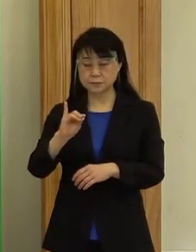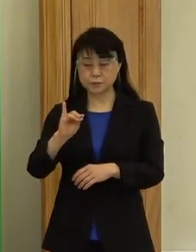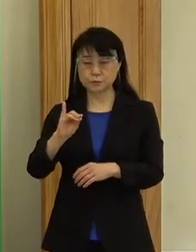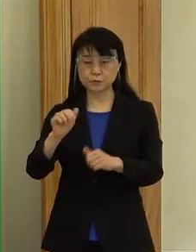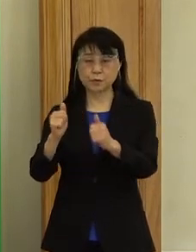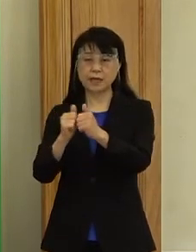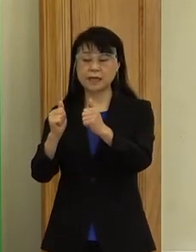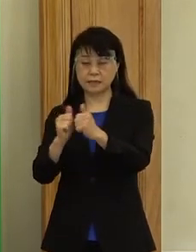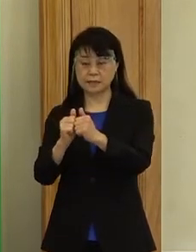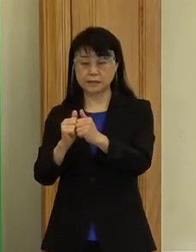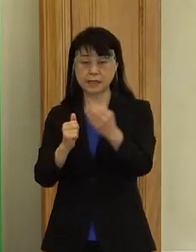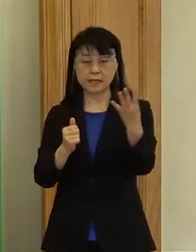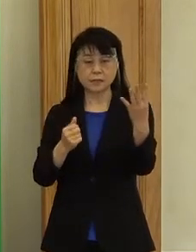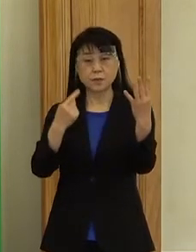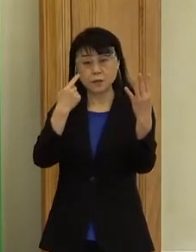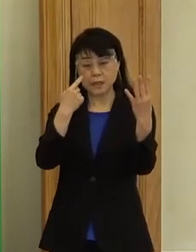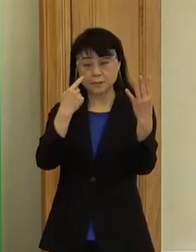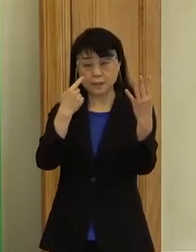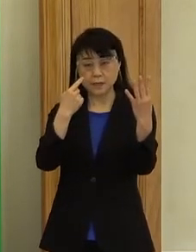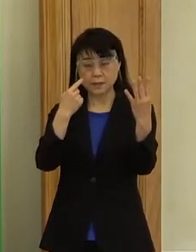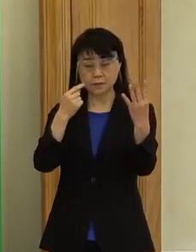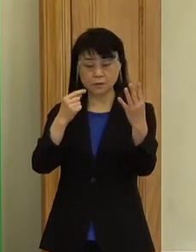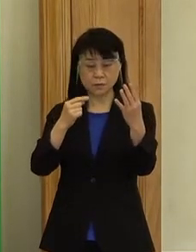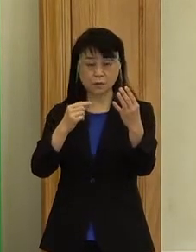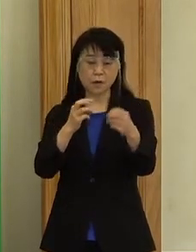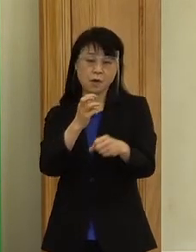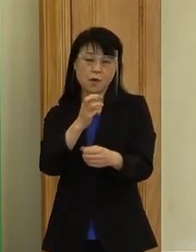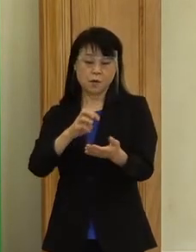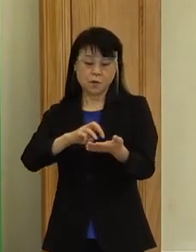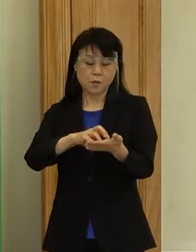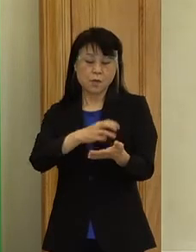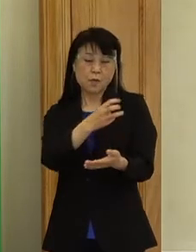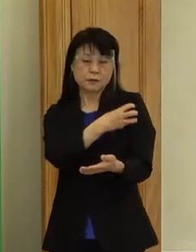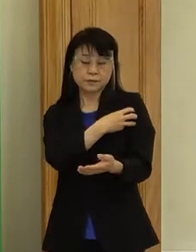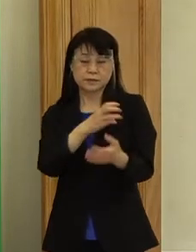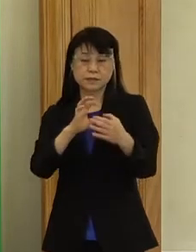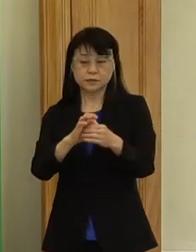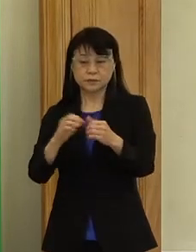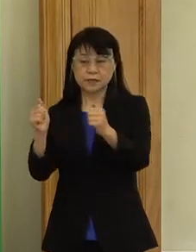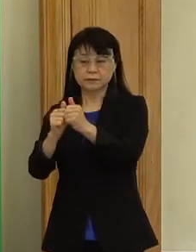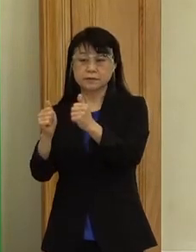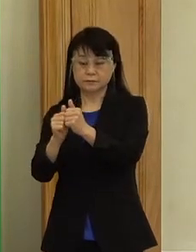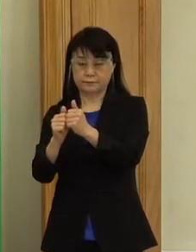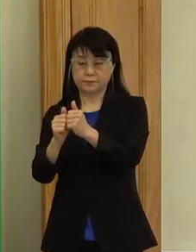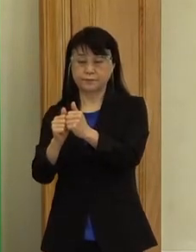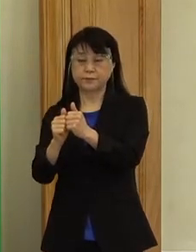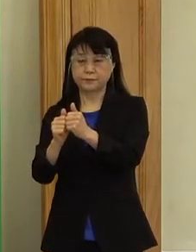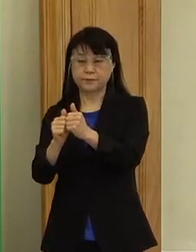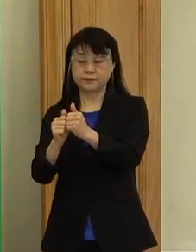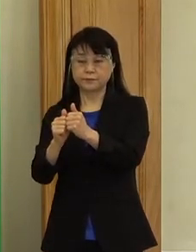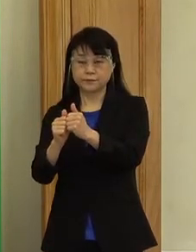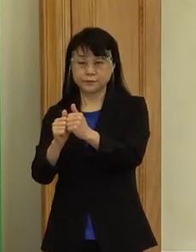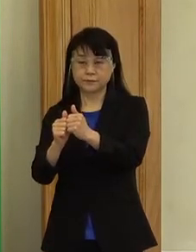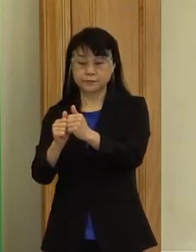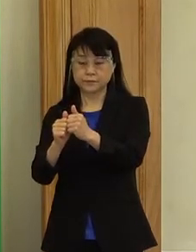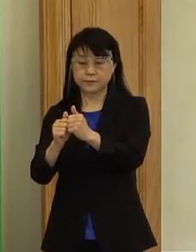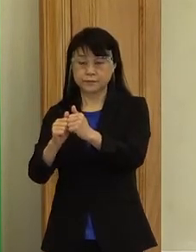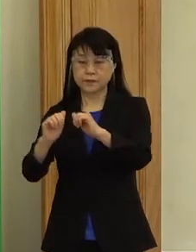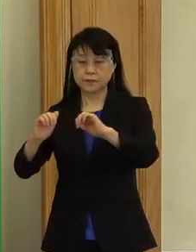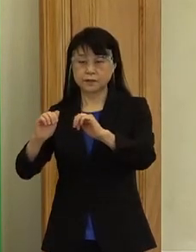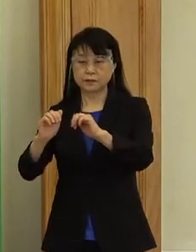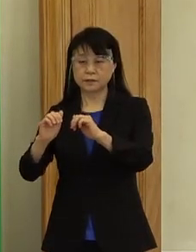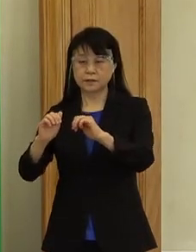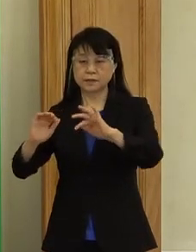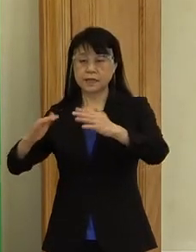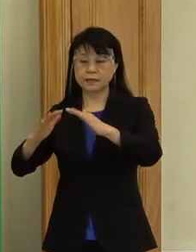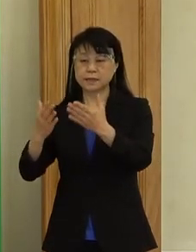回目のコロナワクチン の議題が話されたと思う、議題というか話題が出たと思うんですけれども、そこ